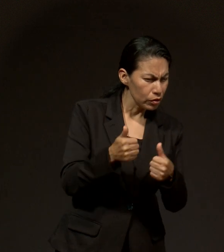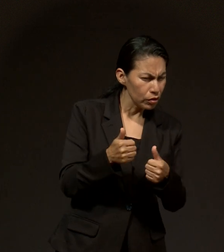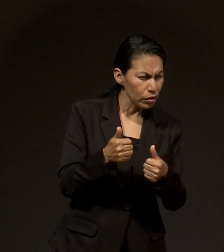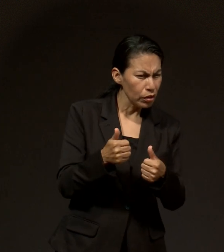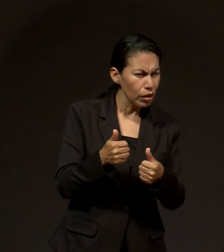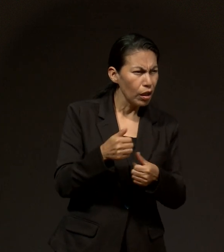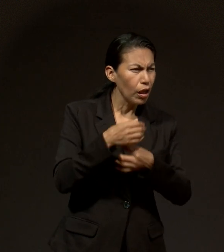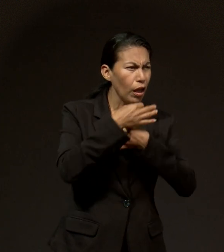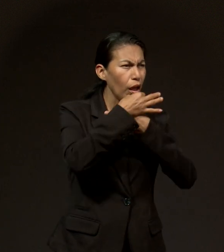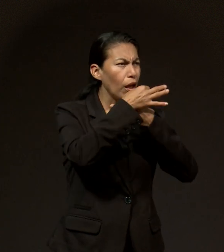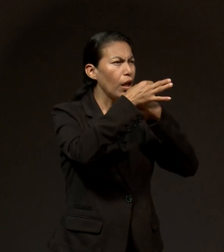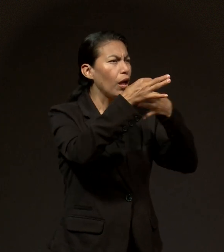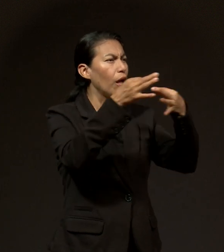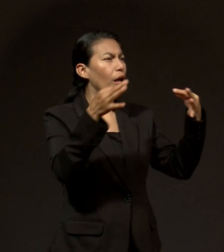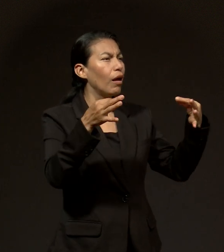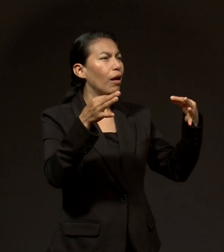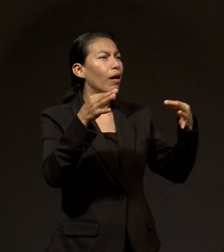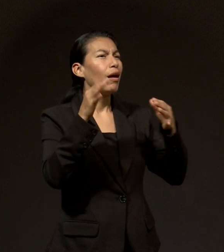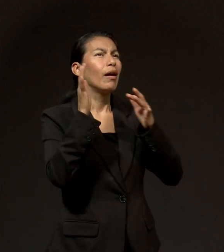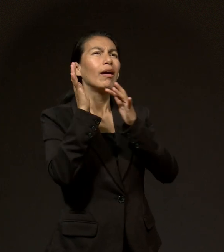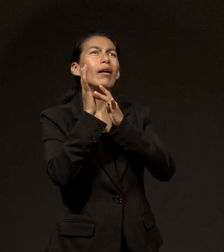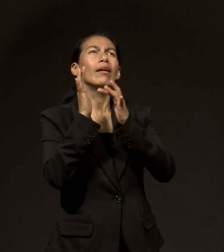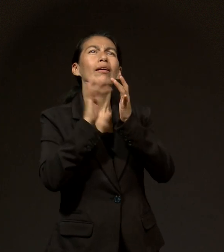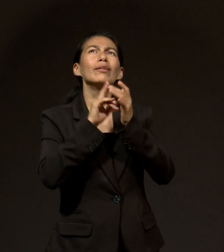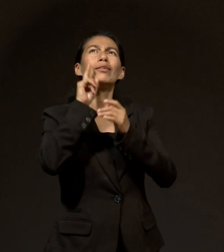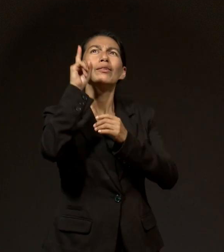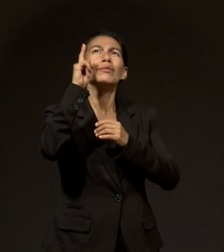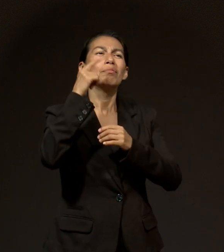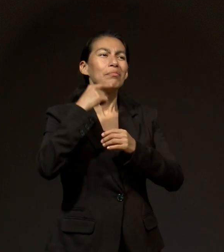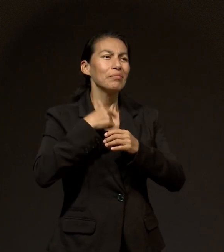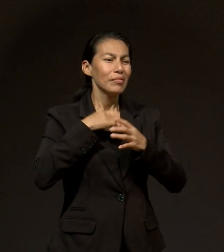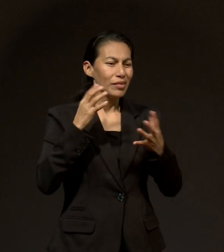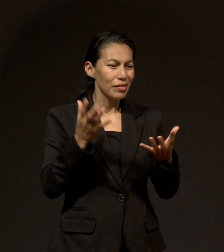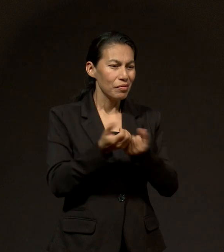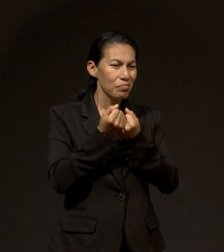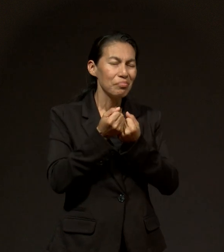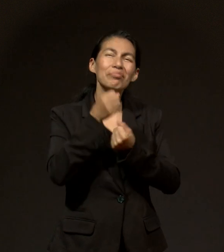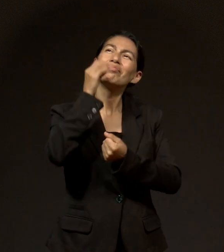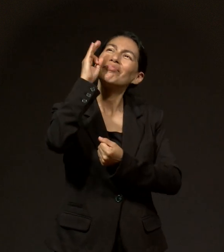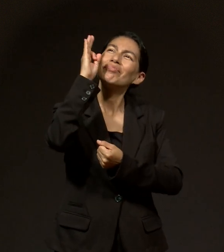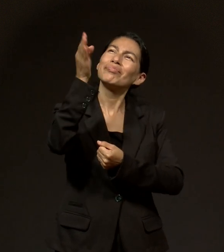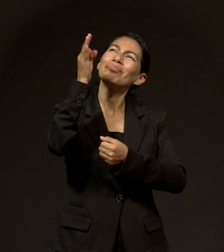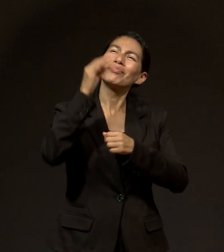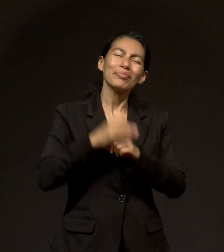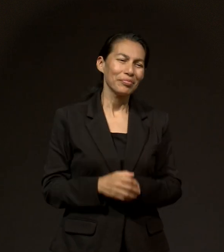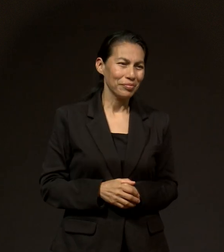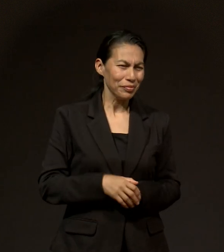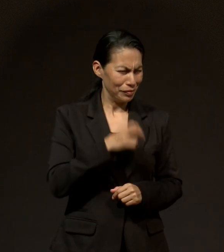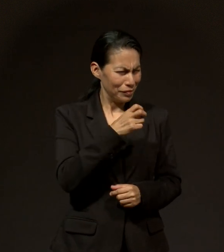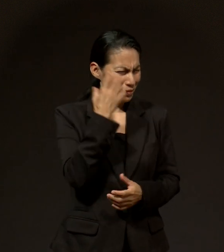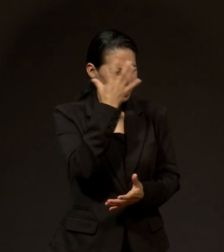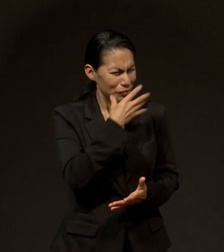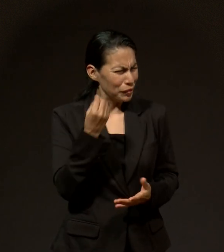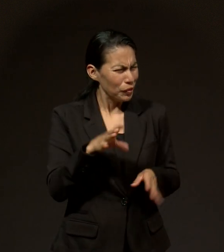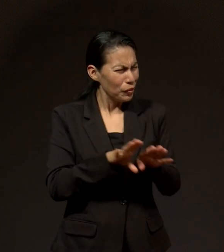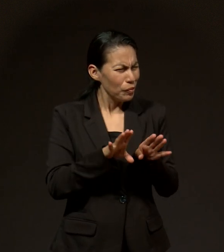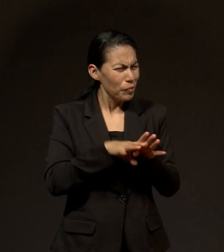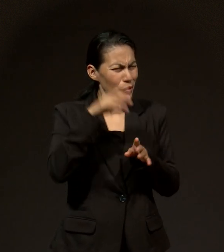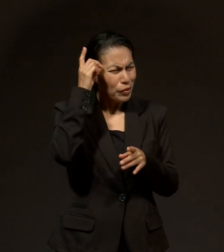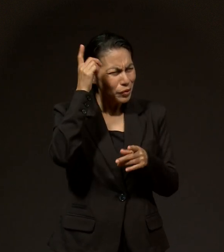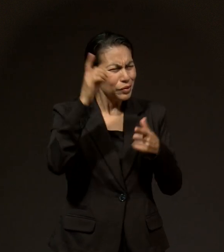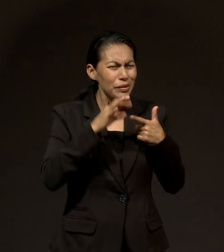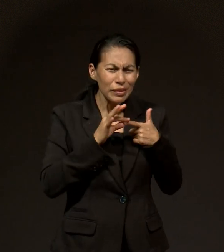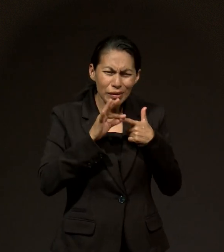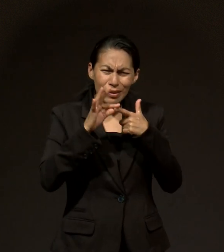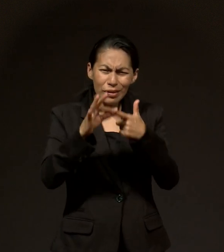cuando apenas tenías 13 años. Y Dios ha seguido dirigiéndote y ahorita